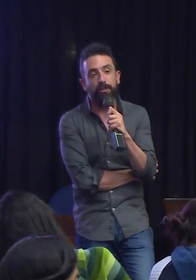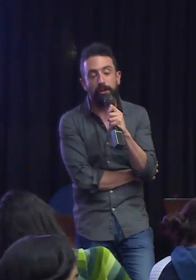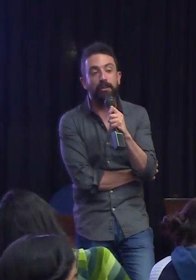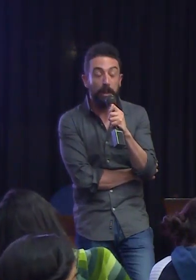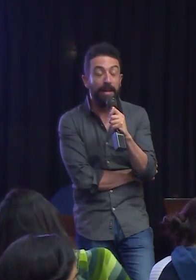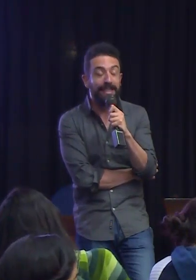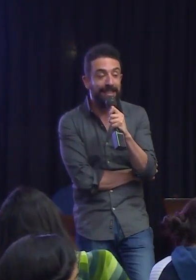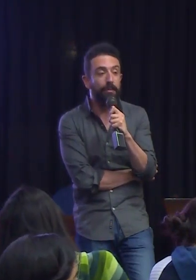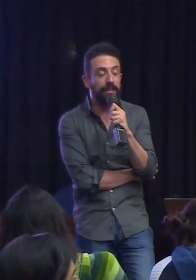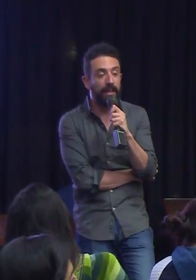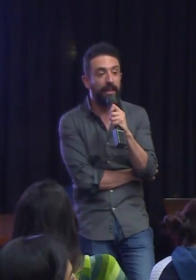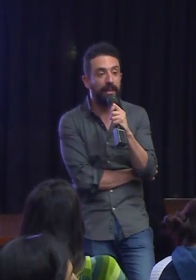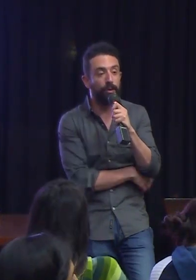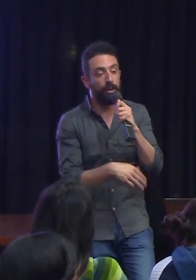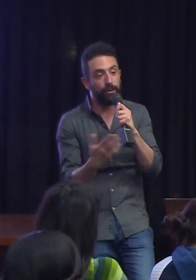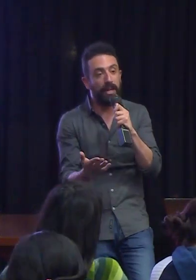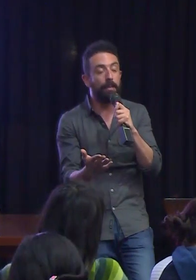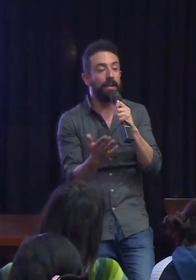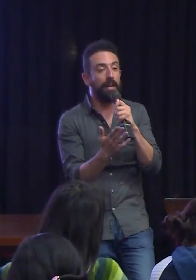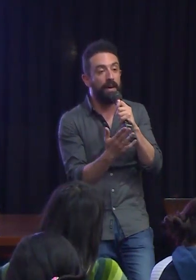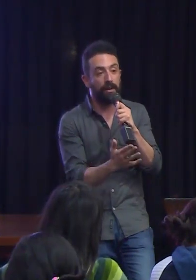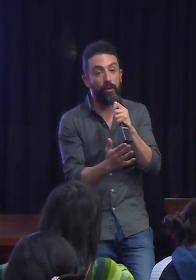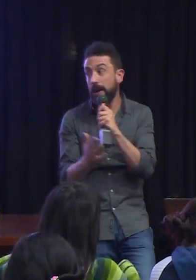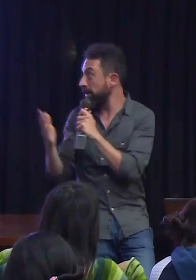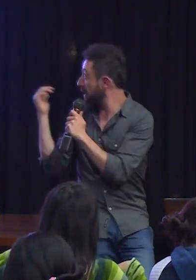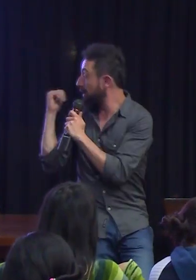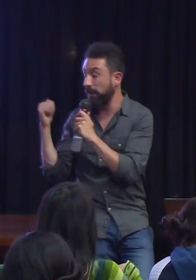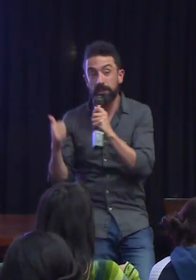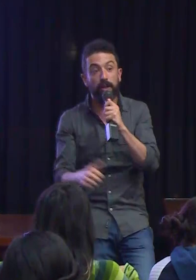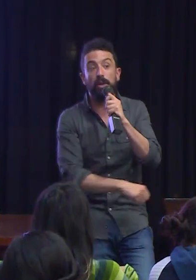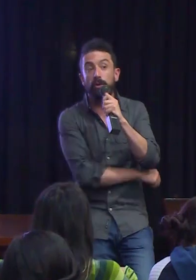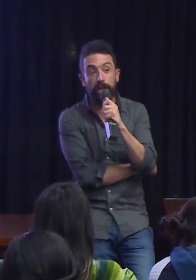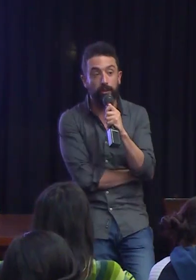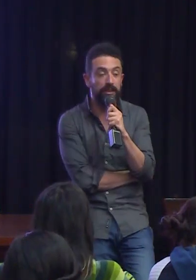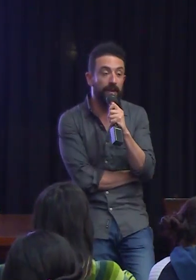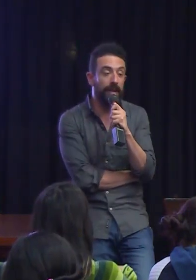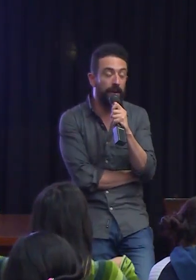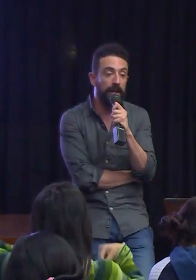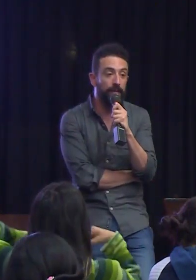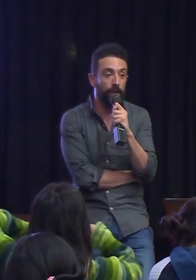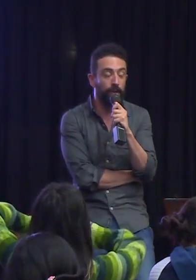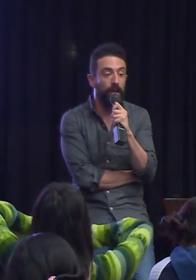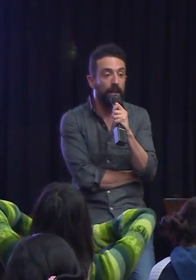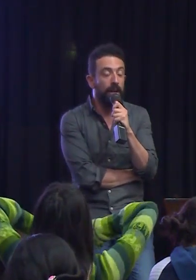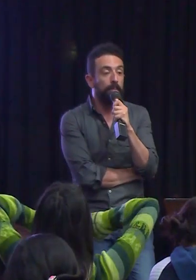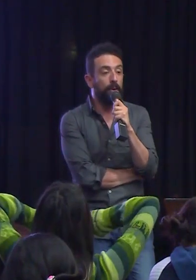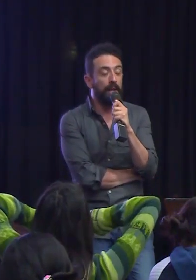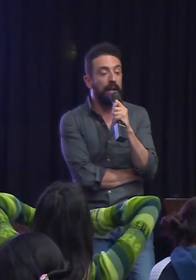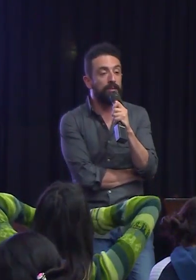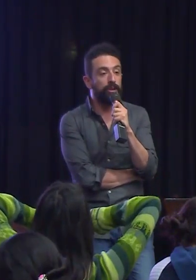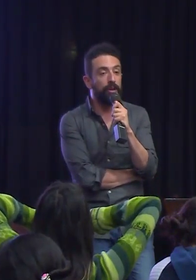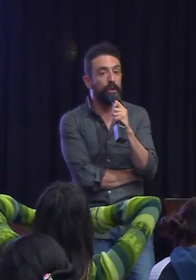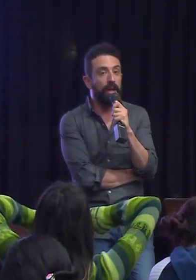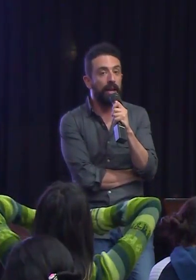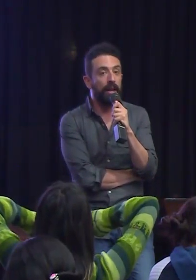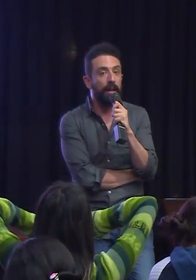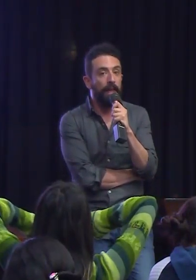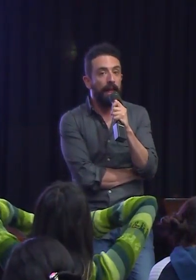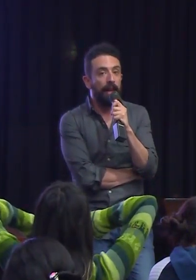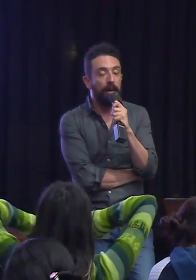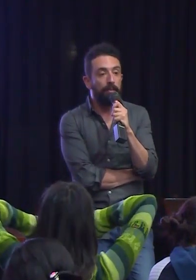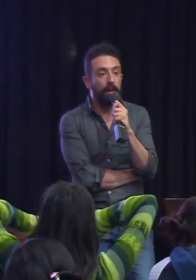ella dentro estos procesos y precisamente escogimos a ella para trabajar con Gabriel que fue el chico el monito que estaba ahí en en la foto porque él es un chico